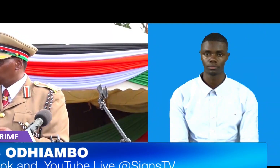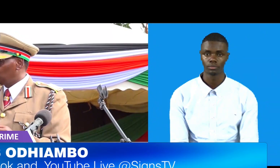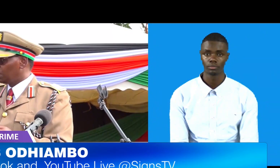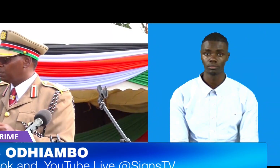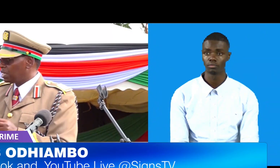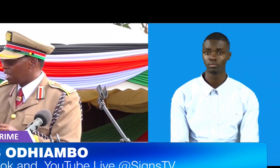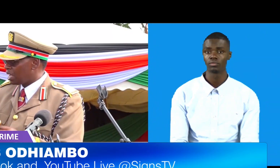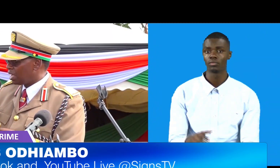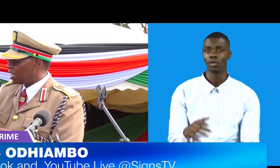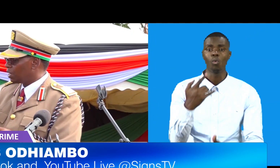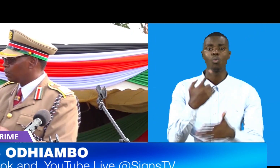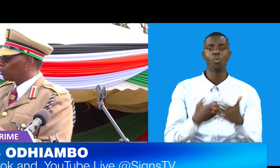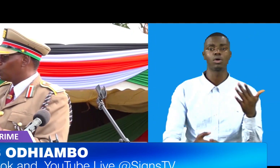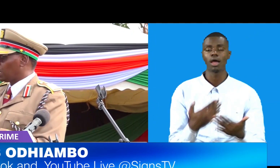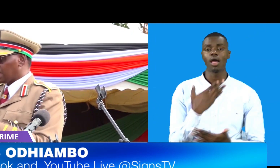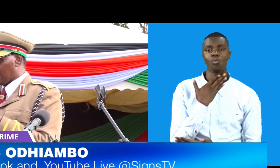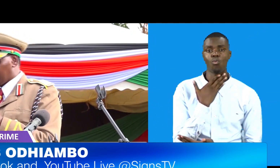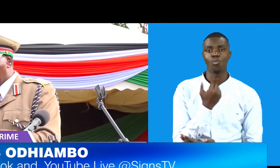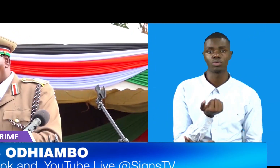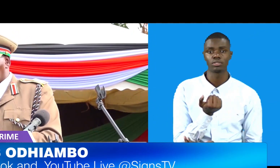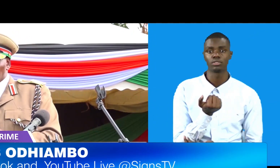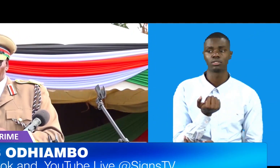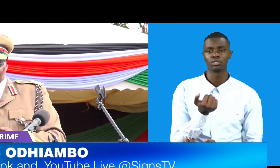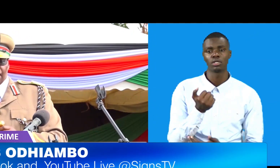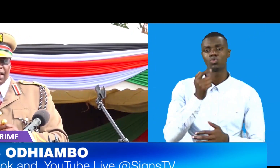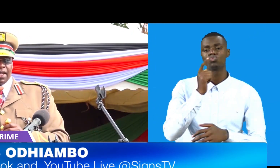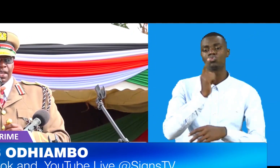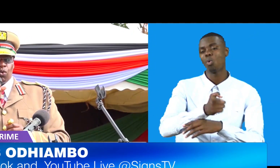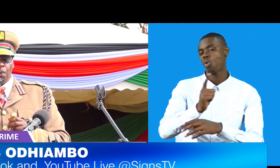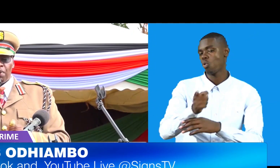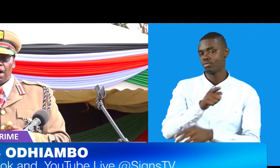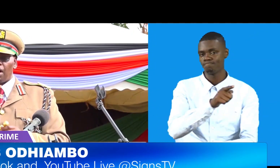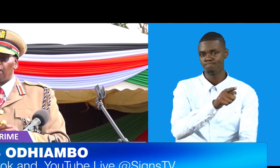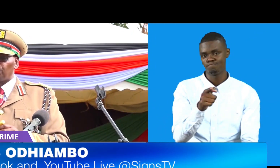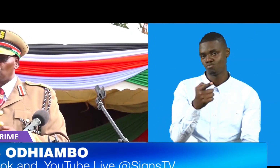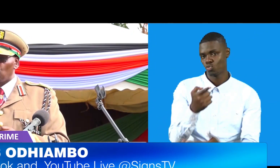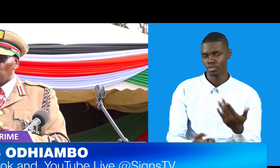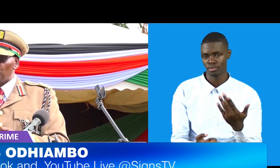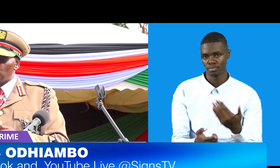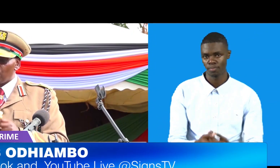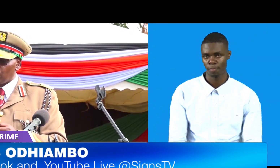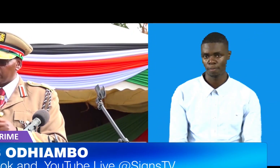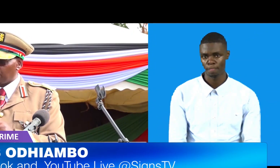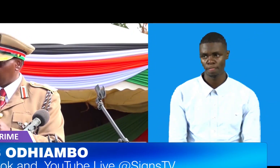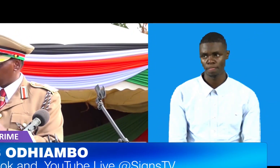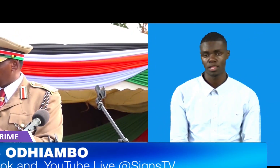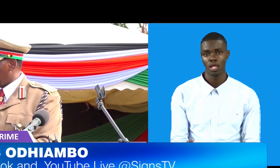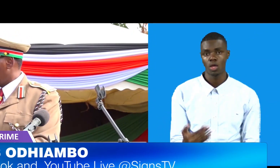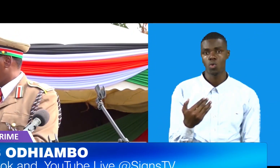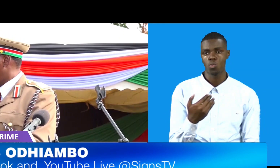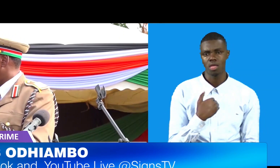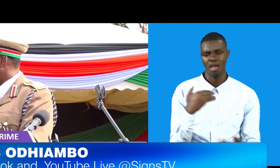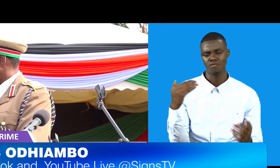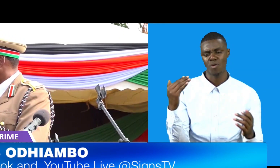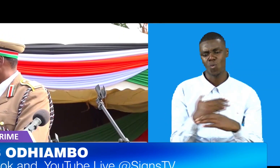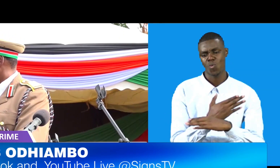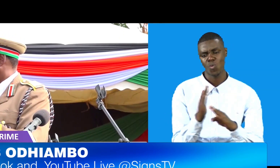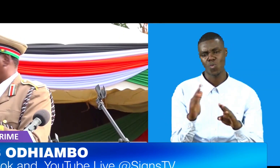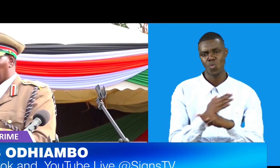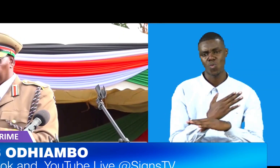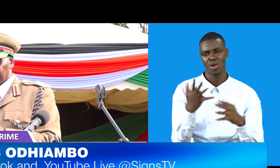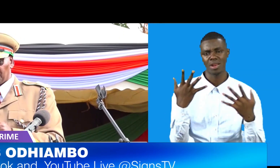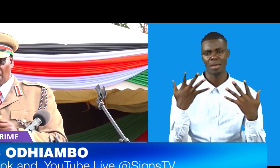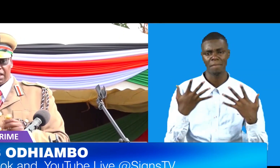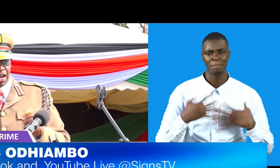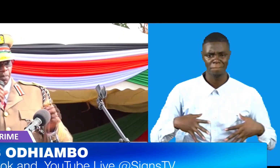Ile kitu ningependa kuwatahadhari ni kwamba kumekuwa na watapeli wengi kwa mambo ya